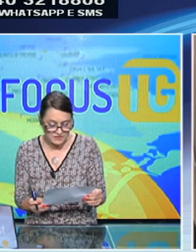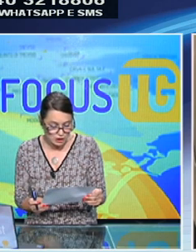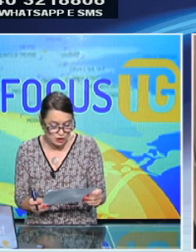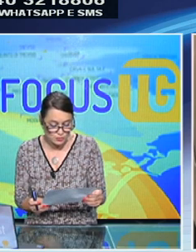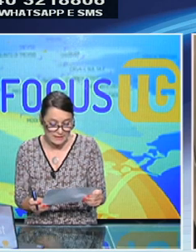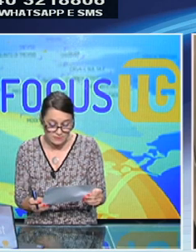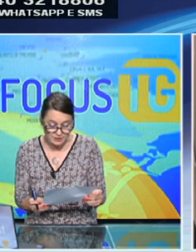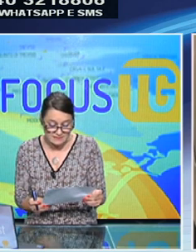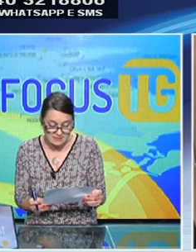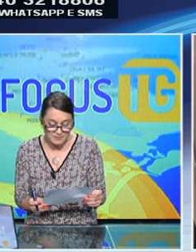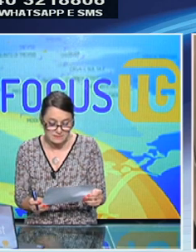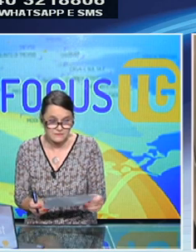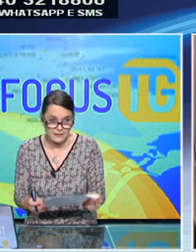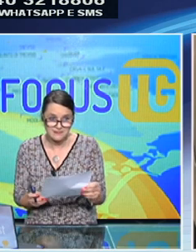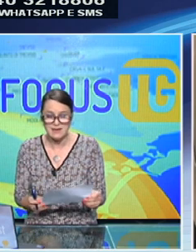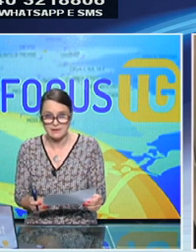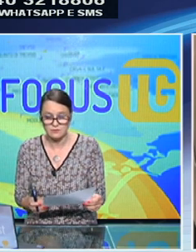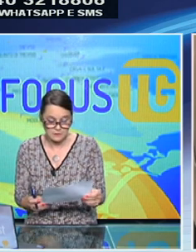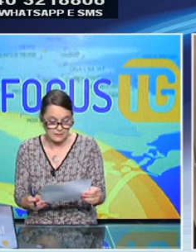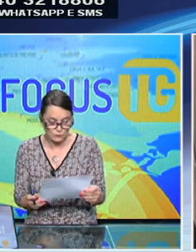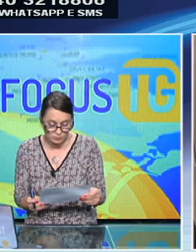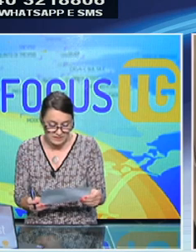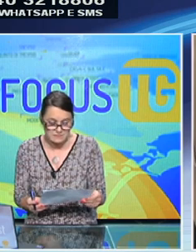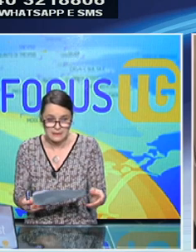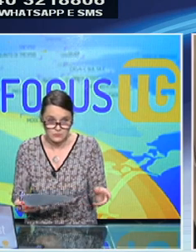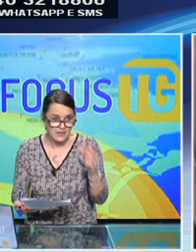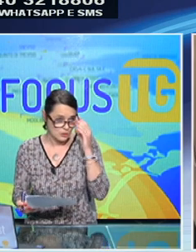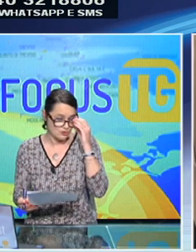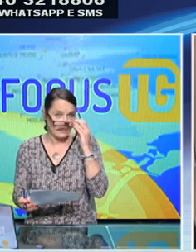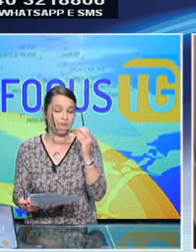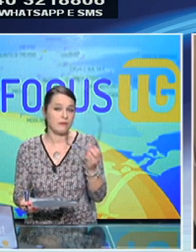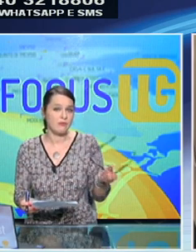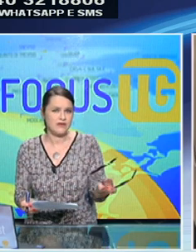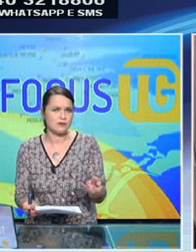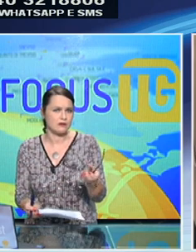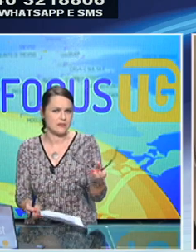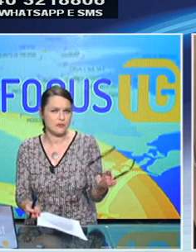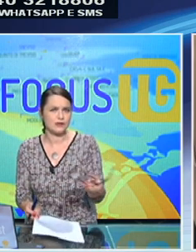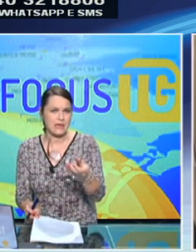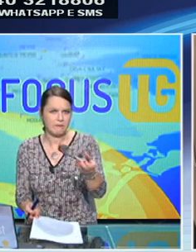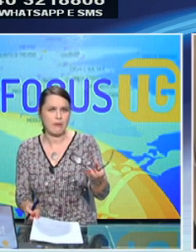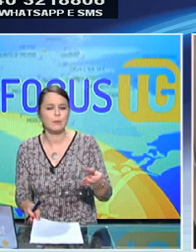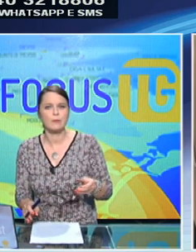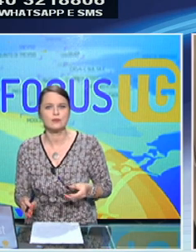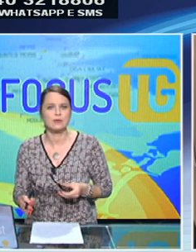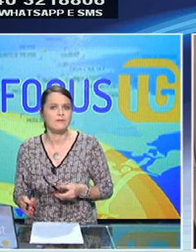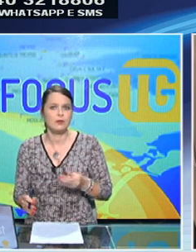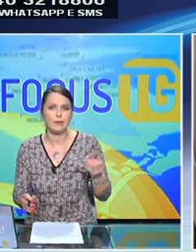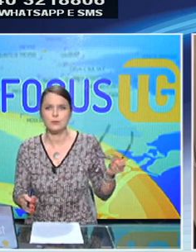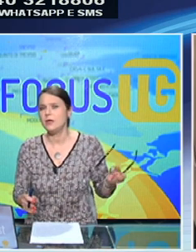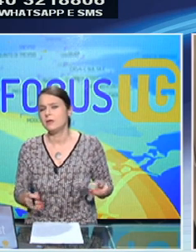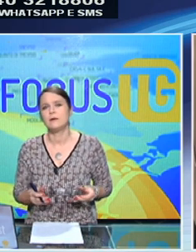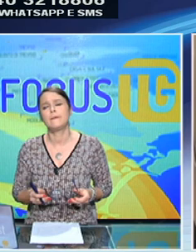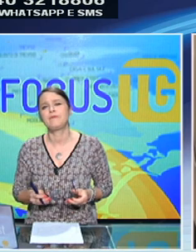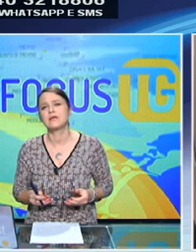si infierisce su una categoria da sempre attiva e traino dell'economia? Tra l'altro abbiamo visto nei nostri telegiornali, vi abbiamo proposto a livello